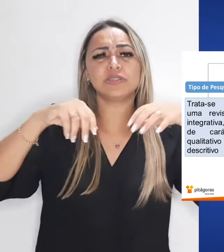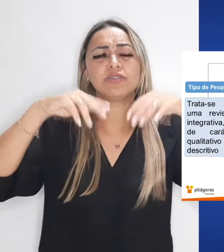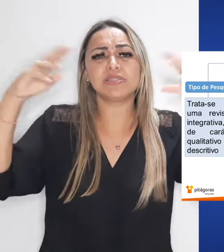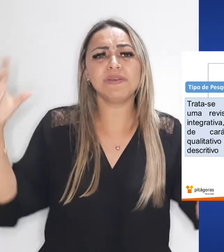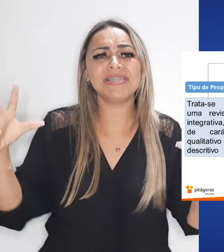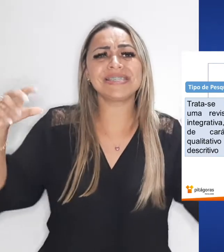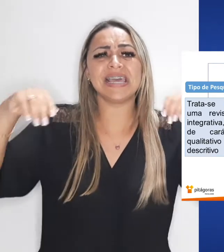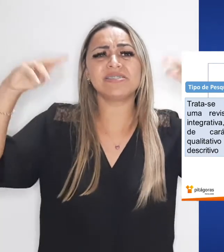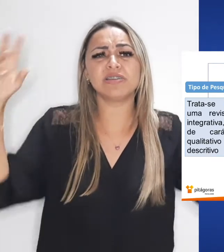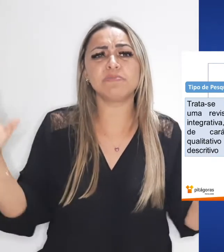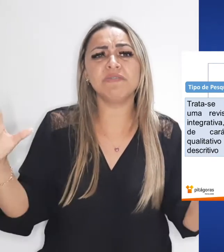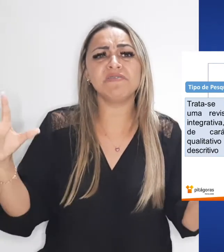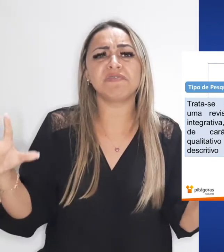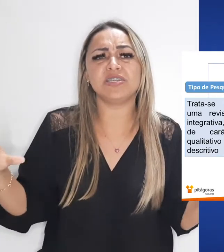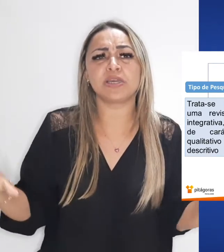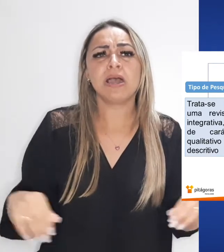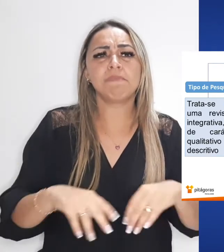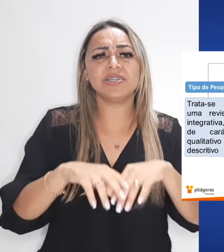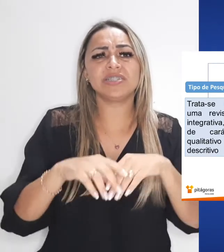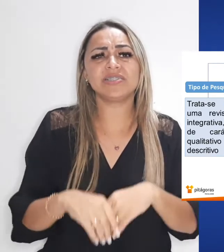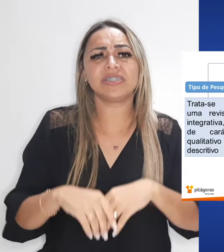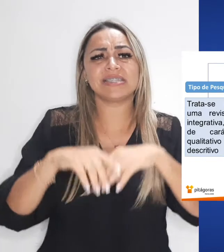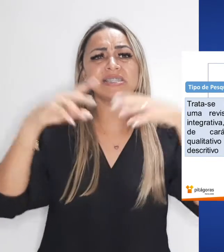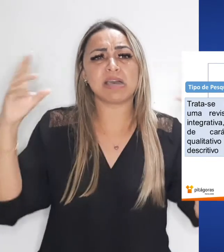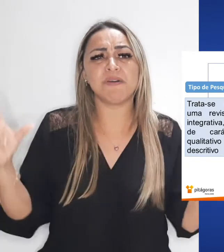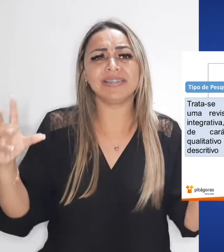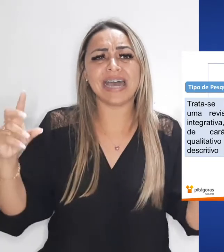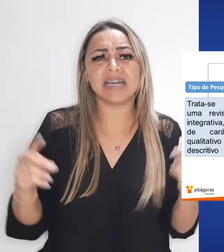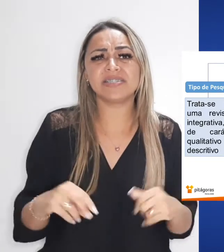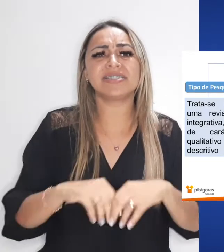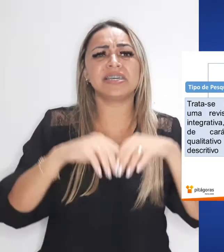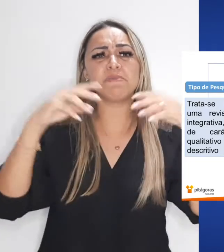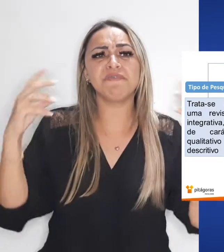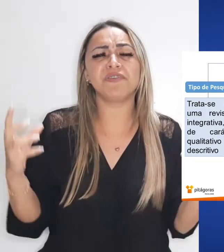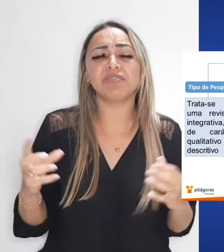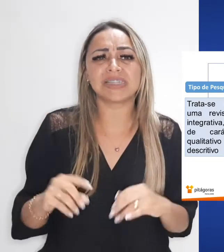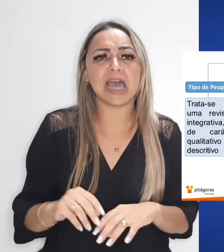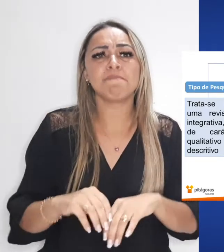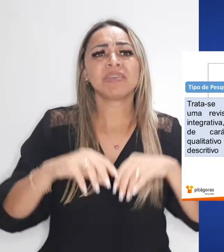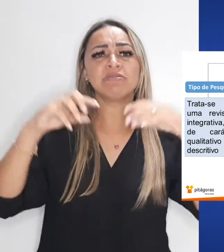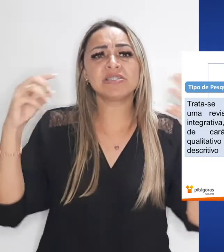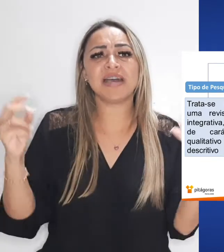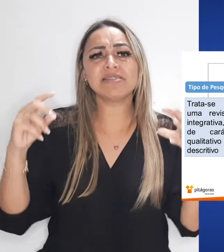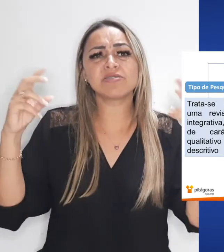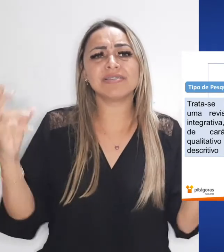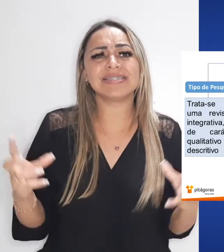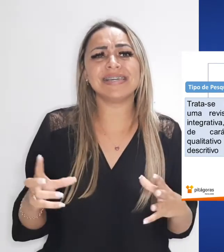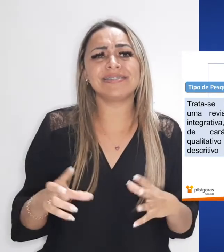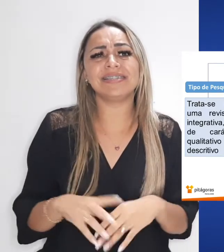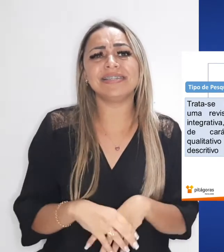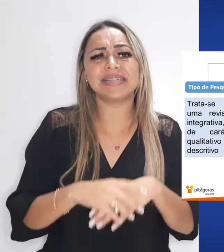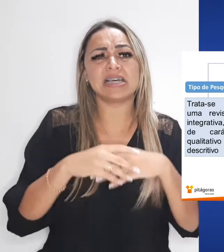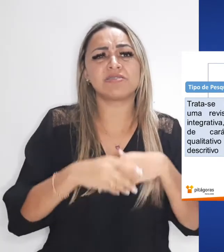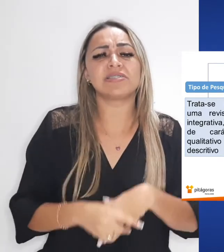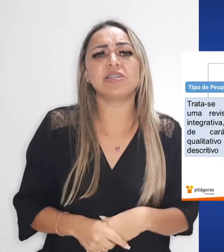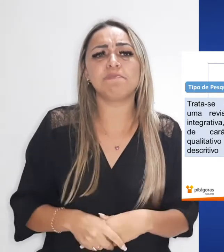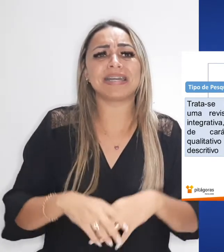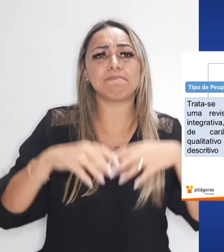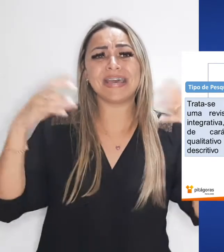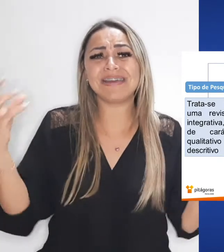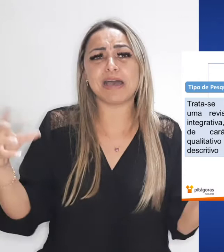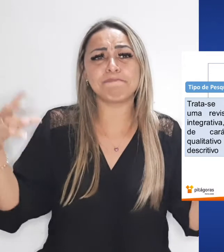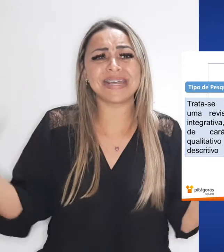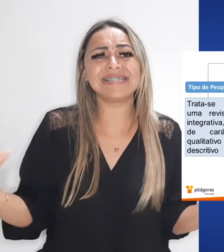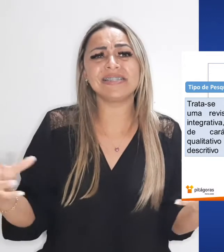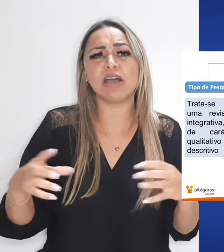os anos de 2006 e 2020, pois diante dessas abordagens, iremos filtrar os vários conceitos e linhas de raciocínio